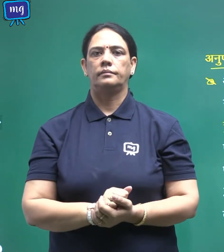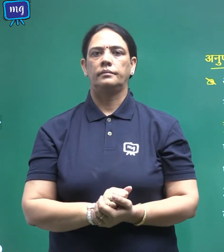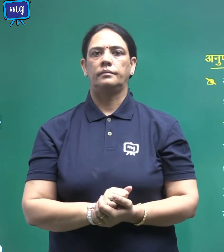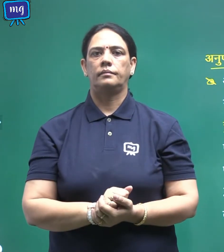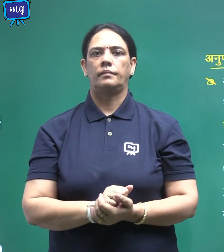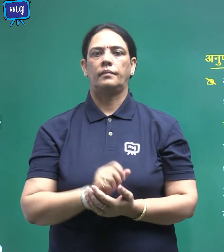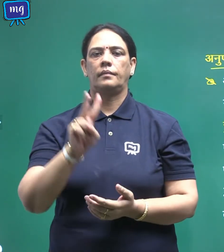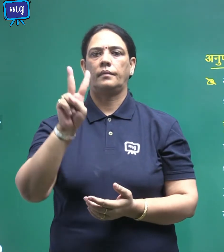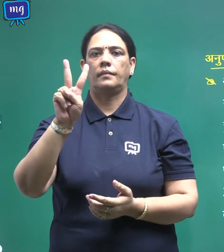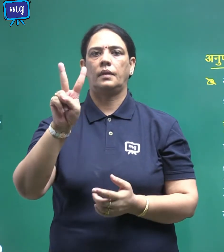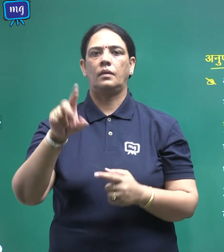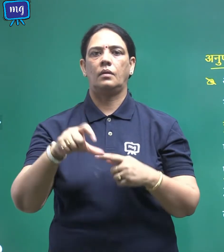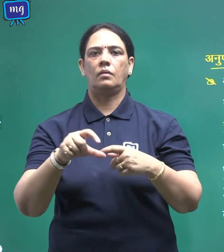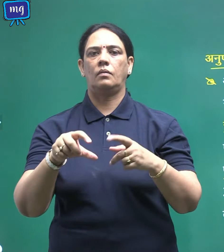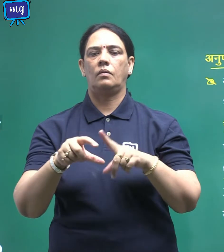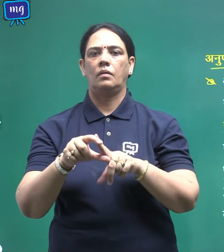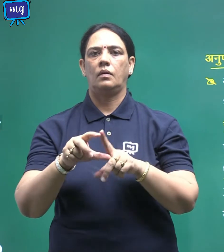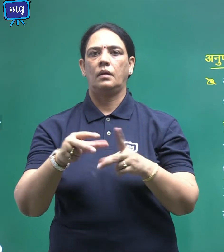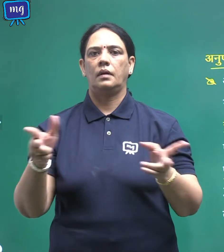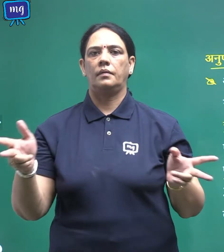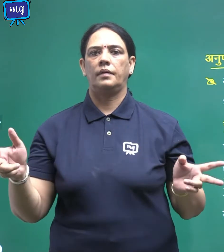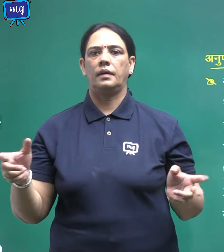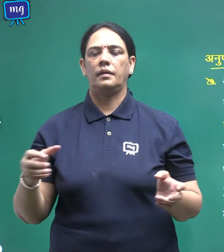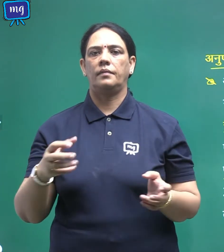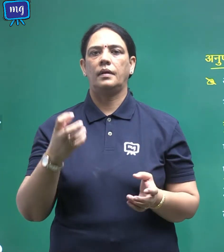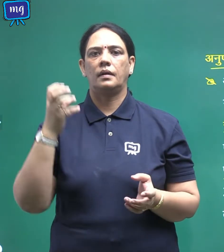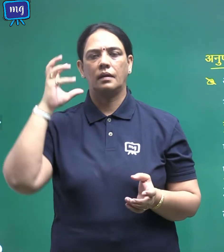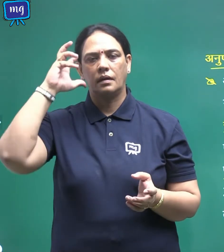दो प्रकार के फल हैं।